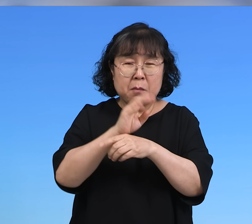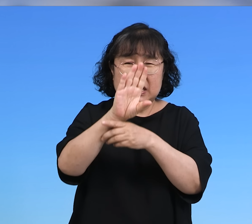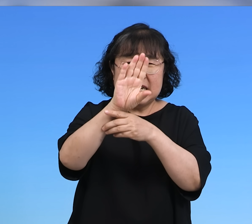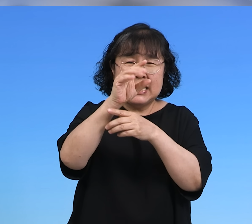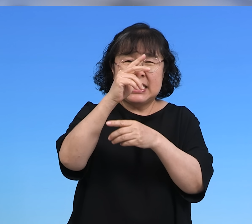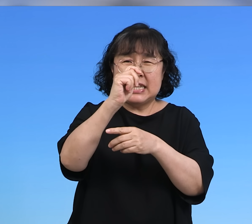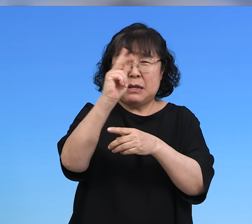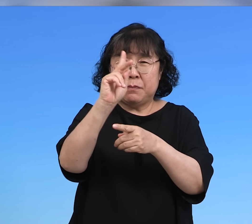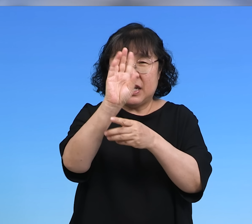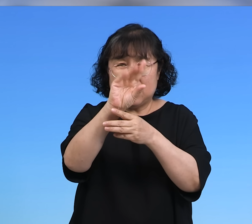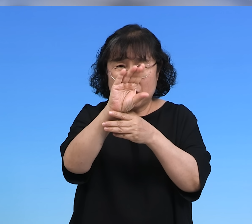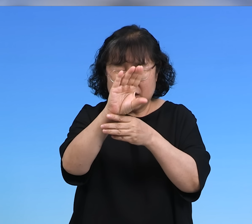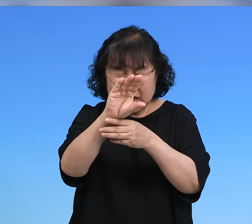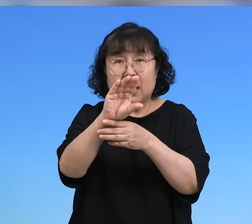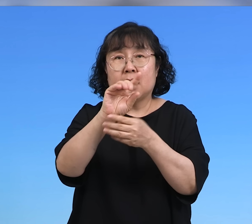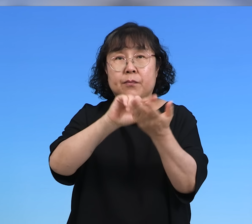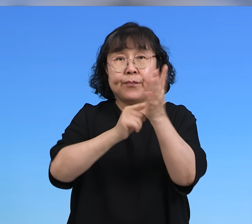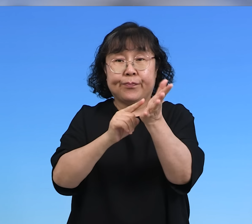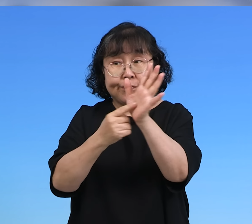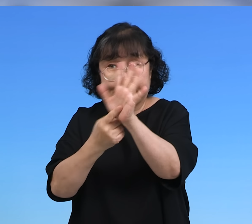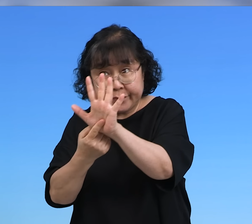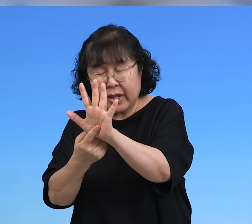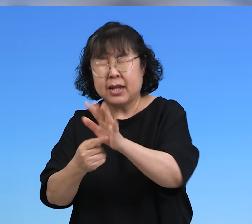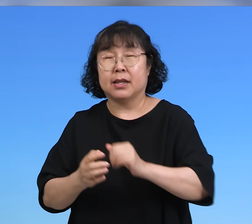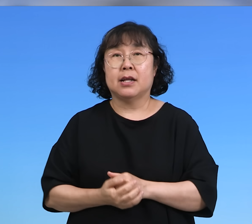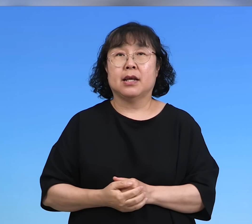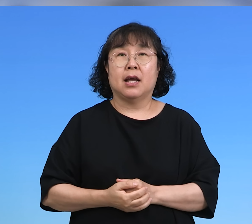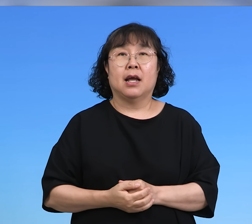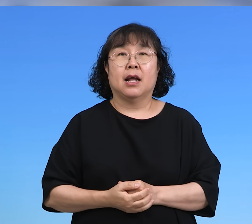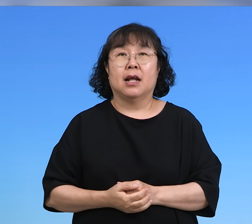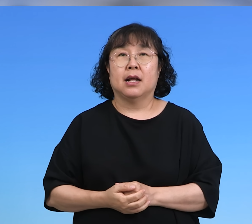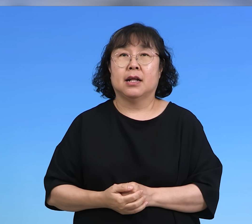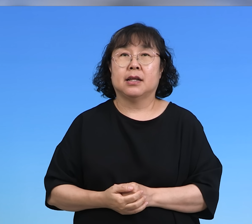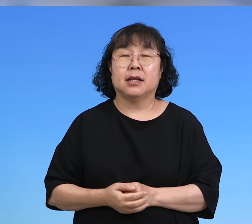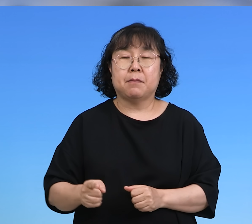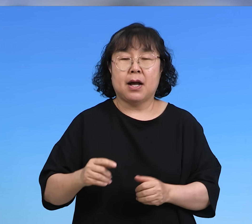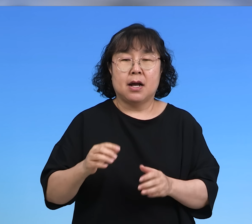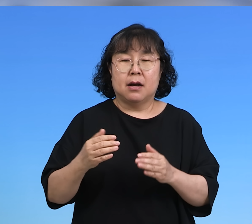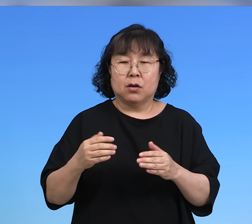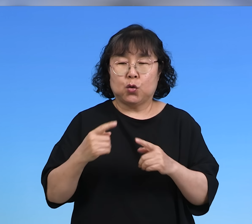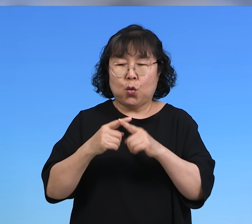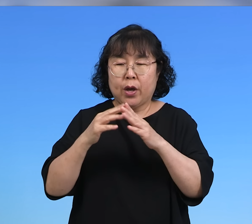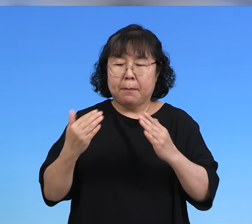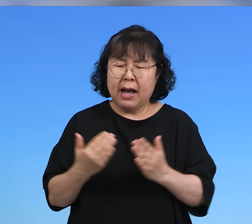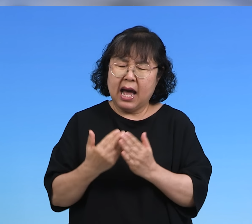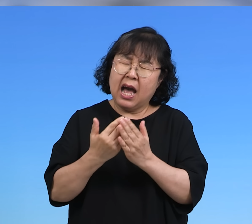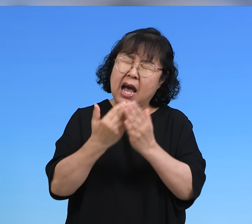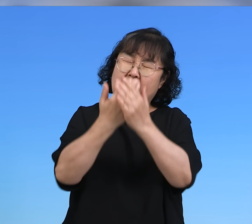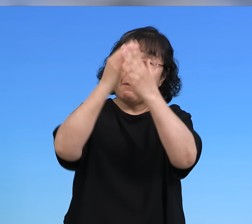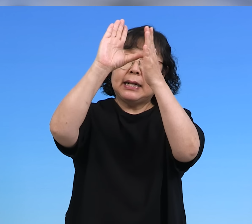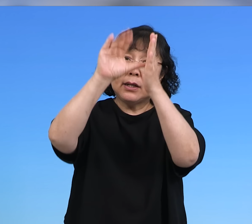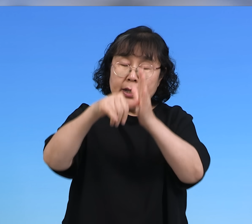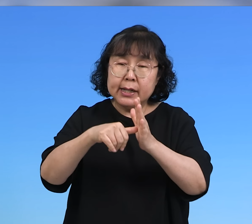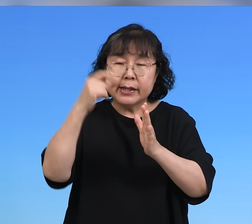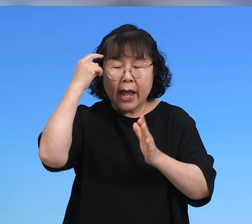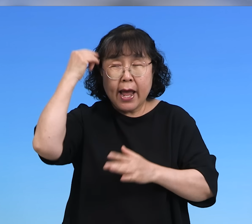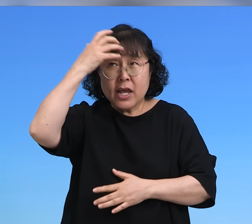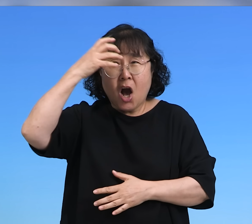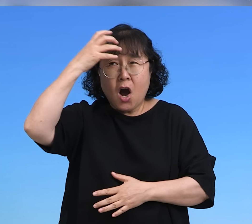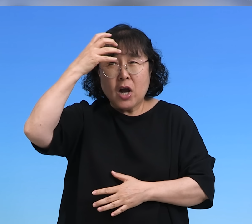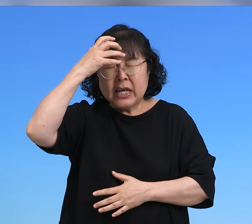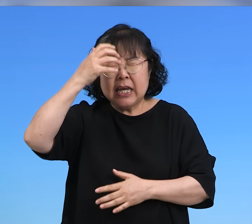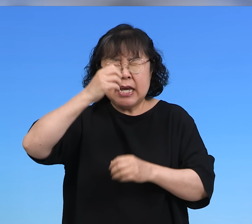알려지기 시작했습니다. 그랬더니요, 영이 밝은 사람들이, 또 그중에 또 저를 아끼는 사람들이 여러